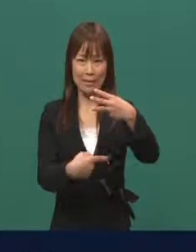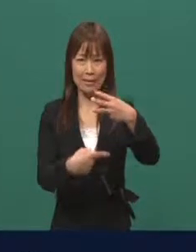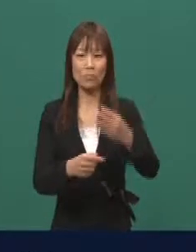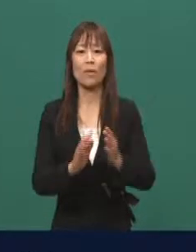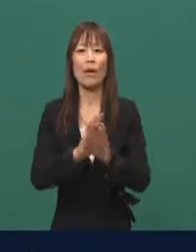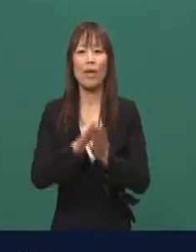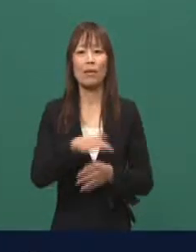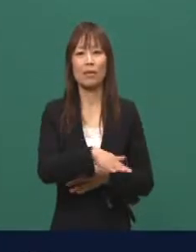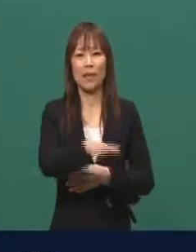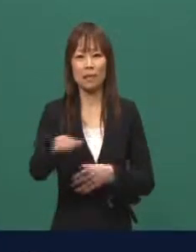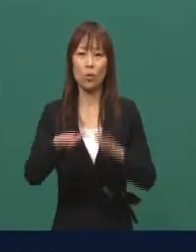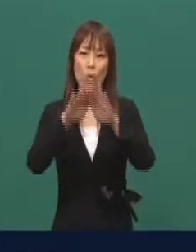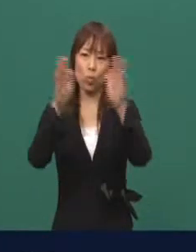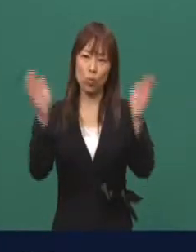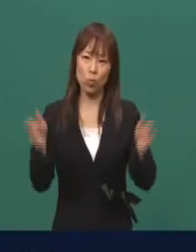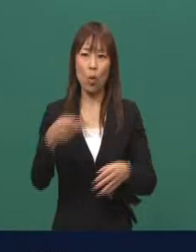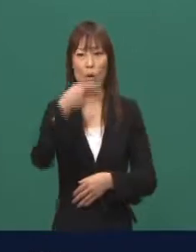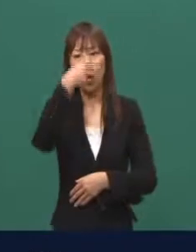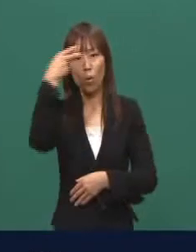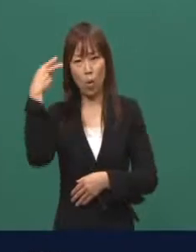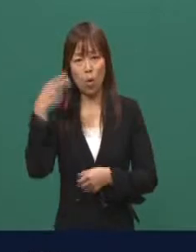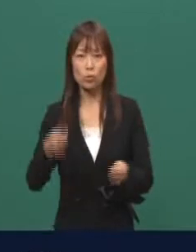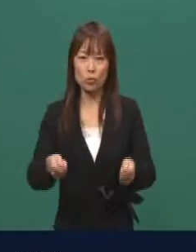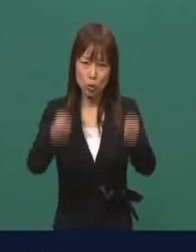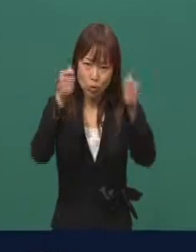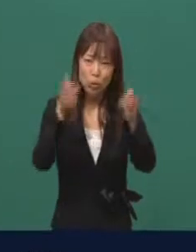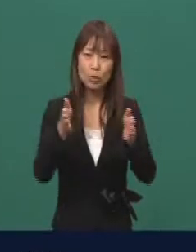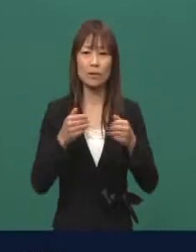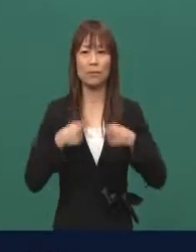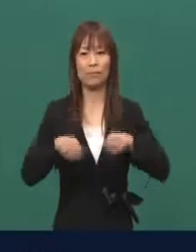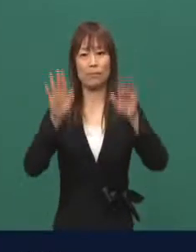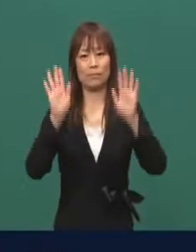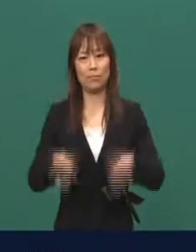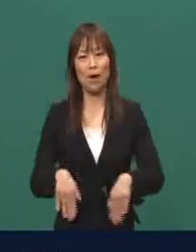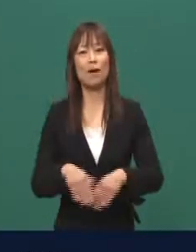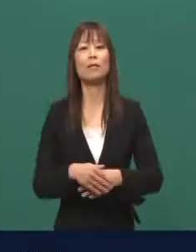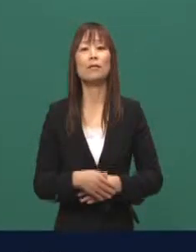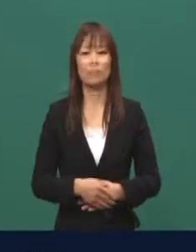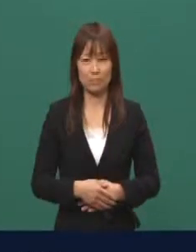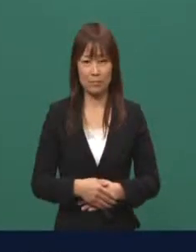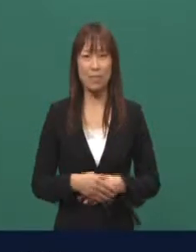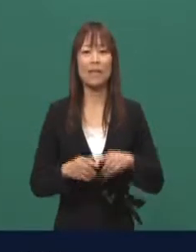1日、県内のほとんどの高校で卒業式が行われました。